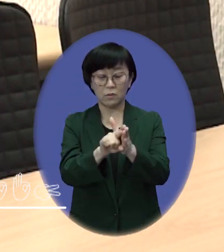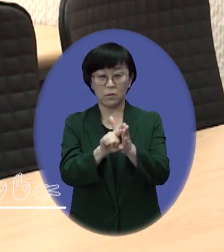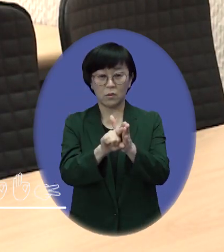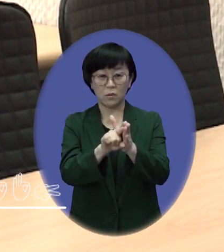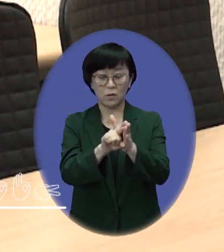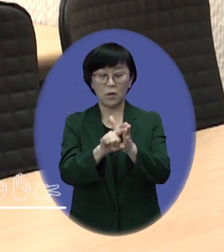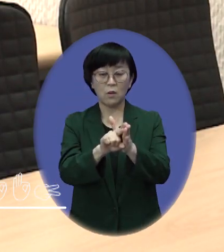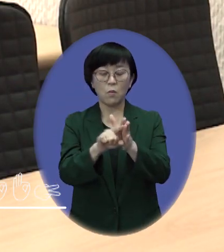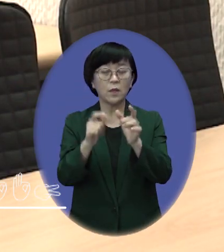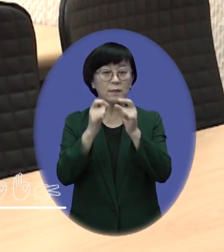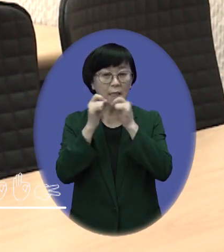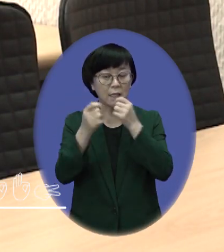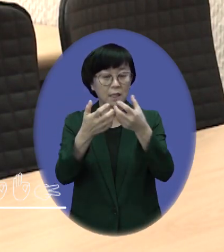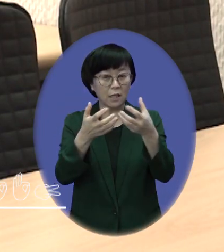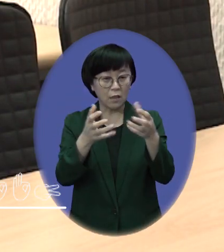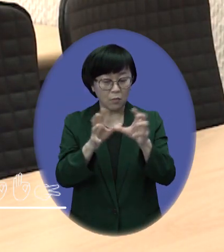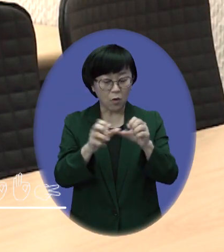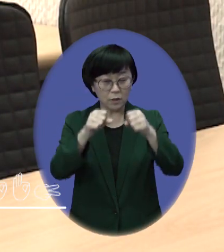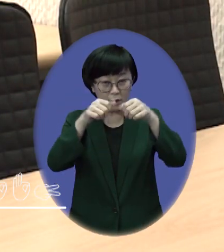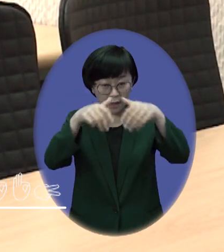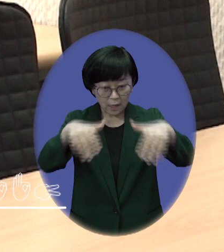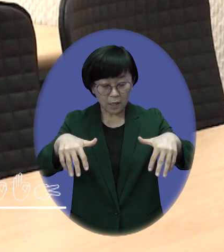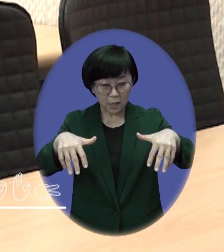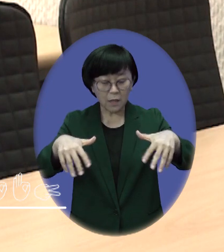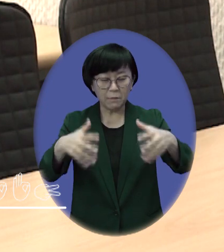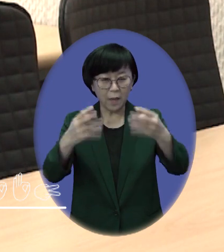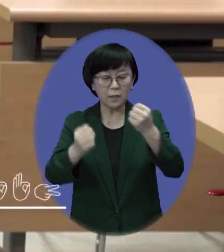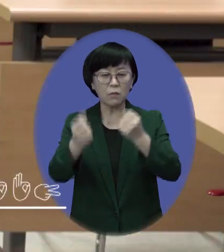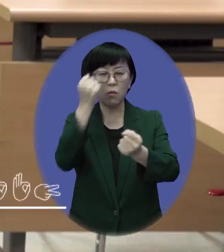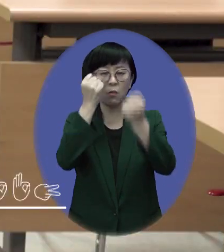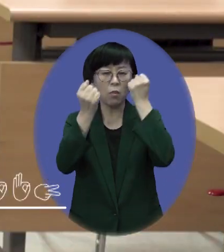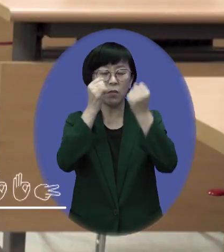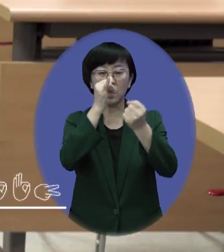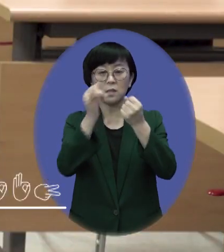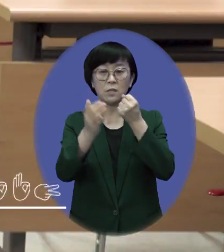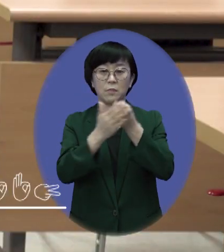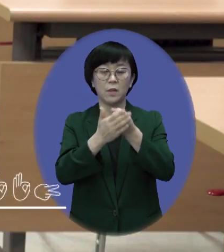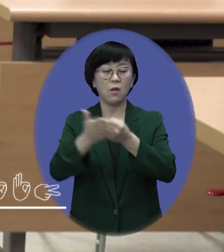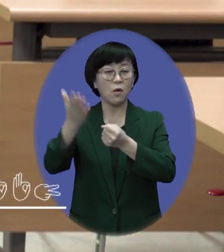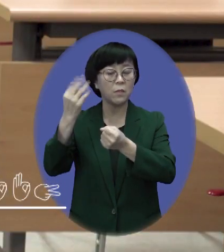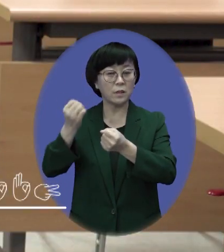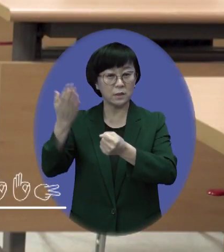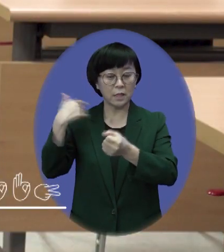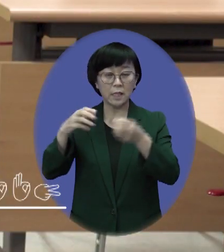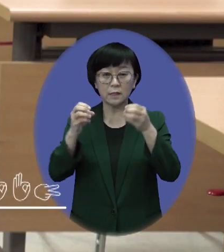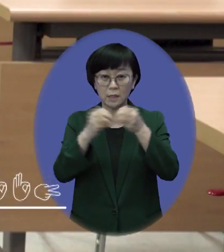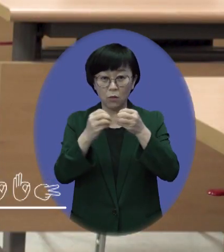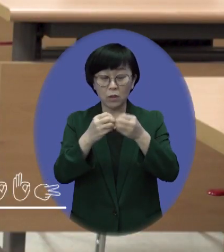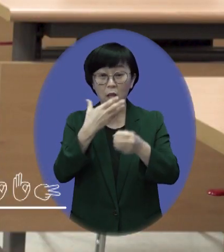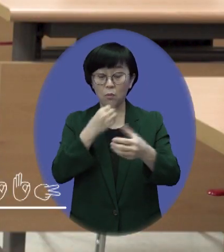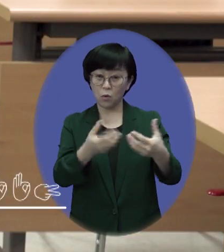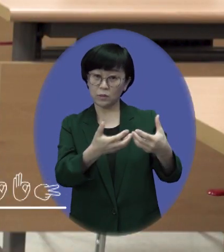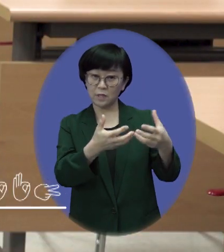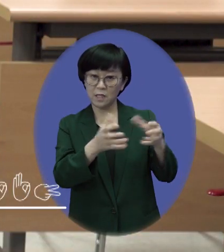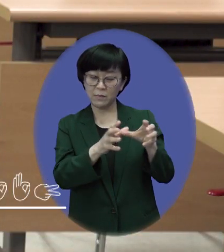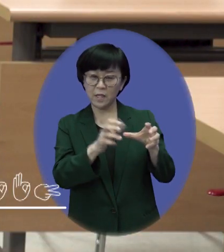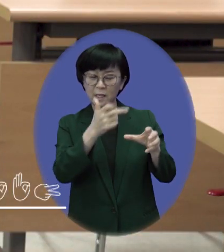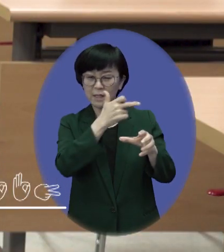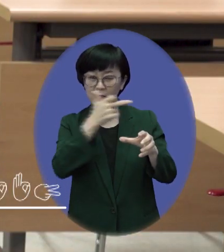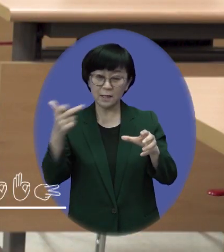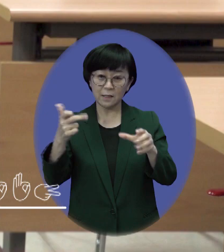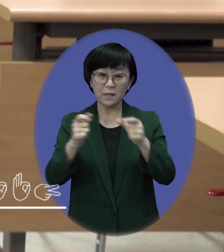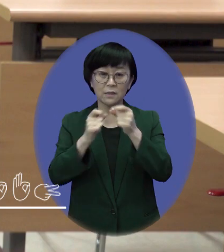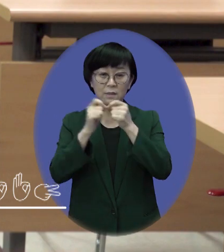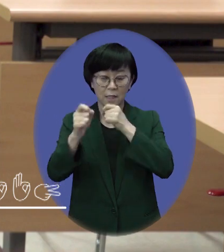때문에 돈을 사기다든가 다단계 같은 걸로 많이 당해서 얼마 전에도 창원에서 행복팀 그래갖고